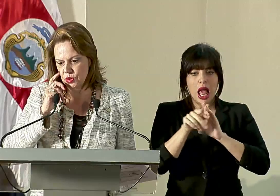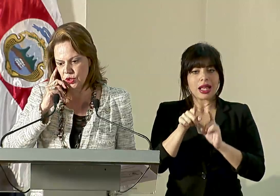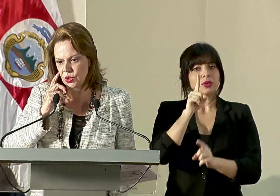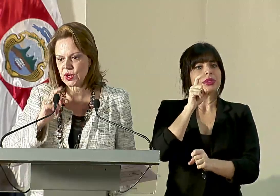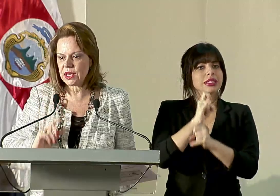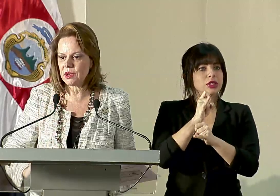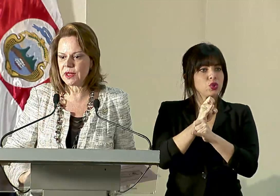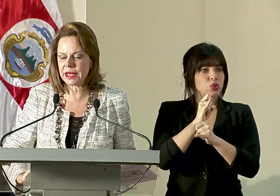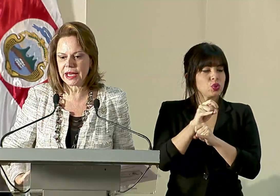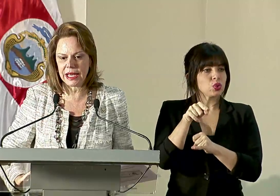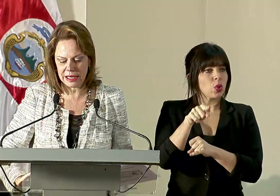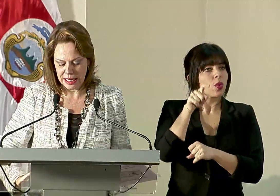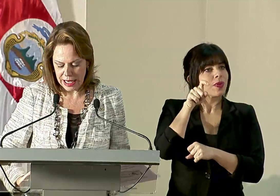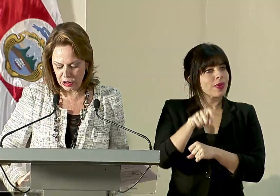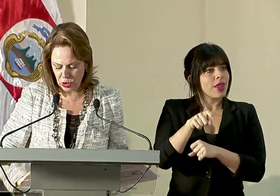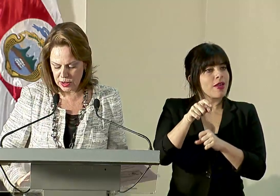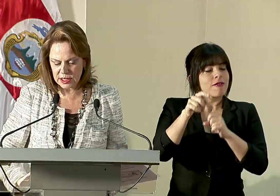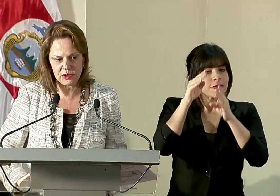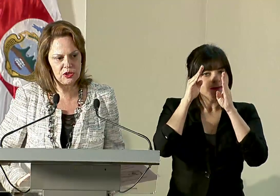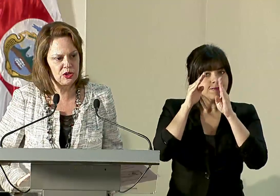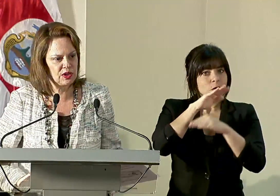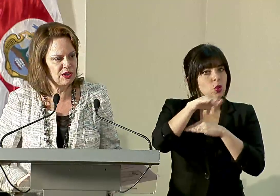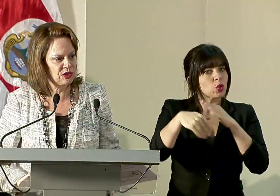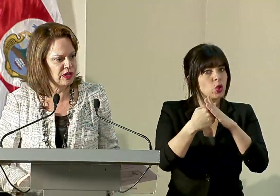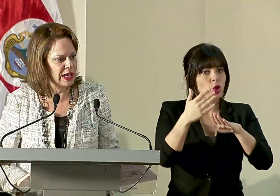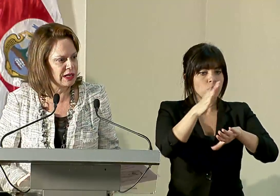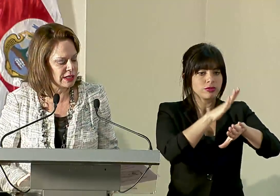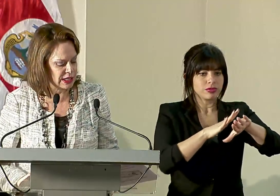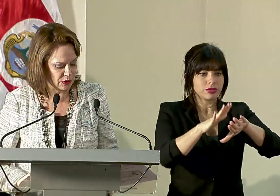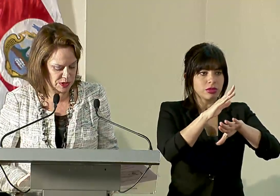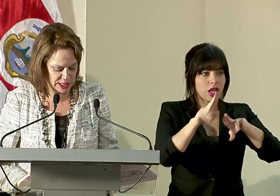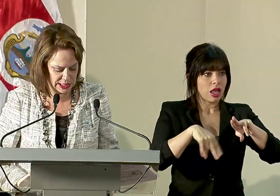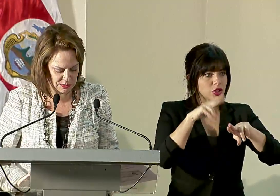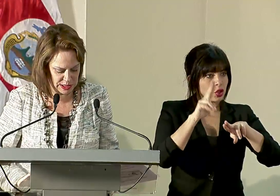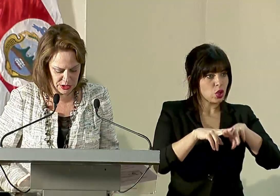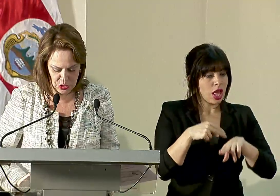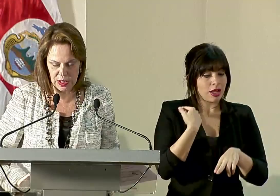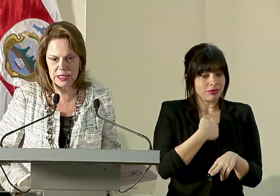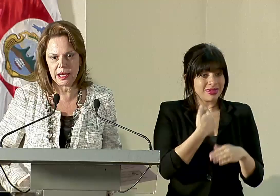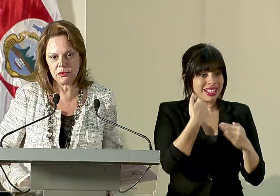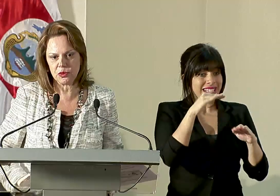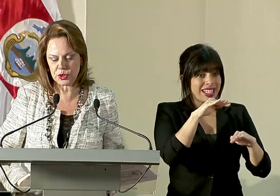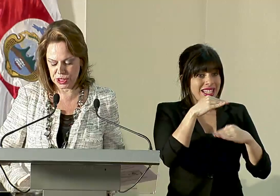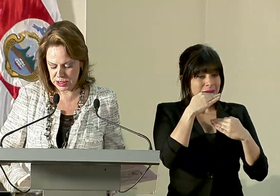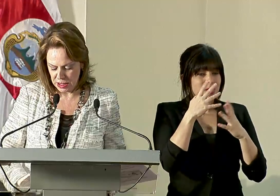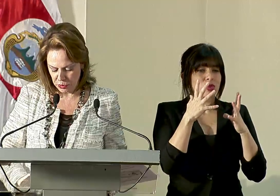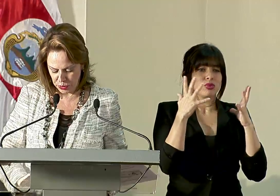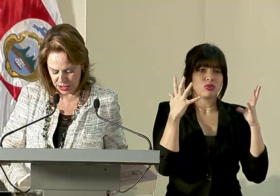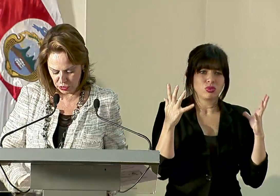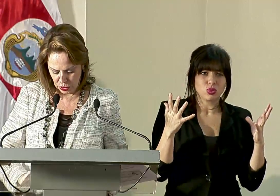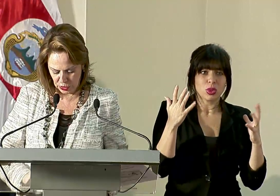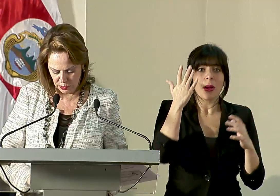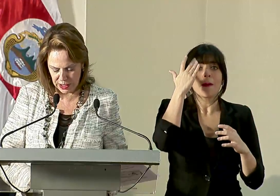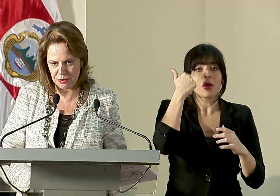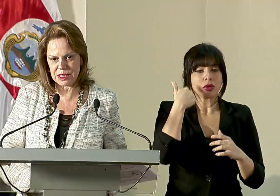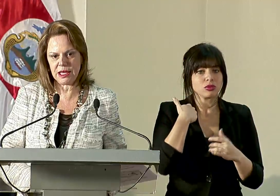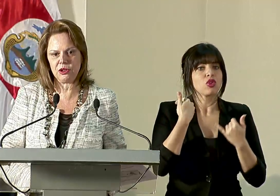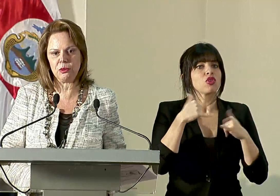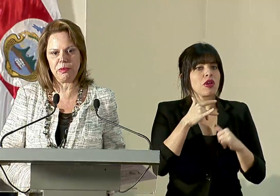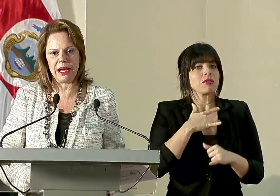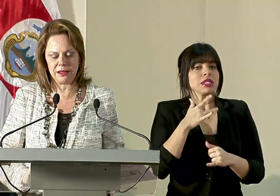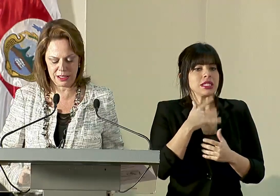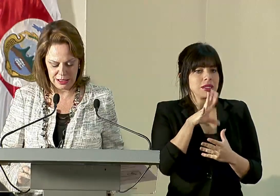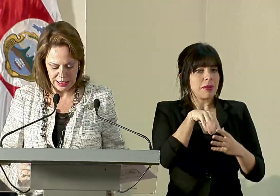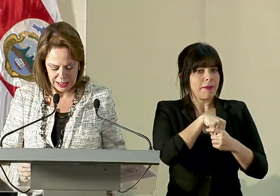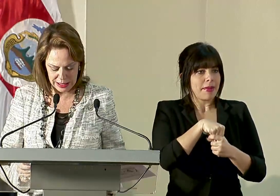una institución que debe llegar a todo el territorio nacional y que nuestras limitaciones eran muchas porque yo todavía me